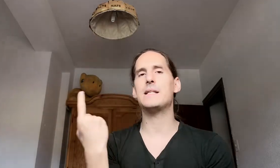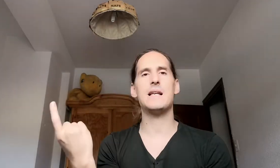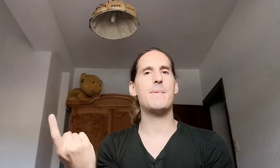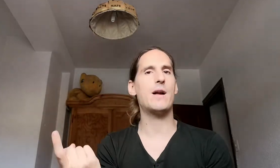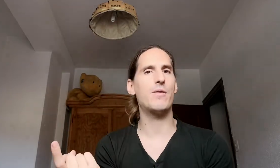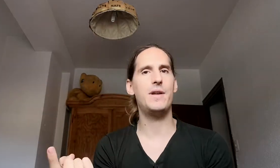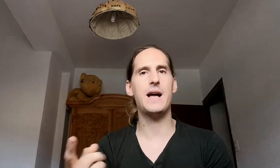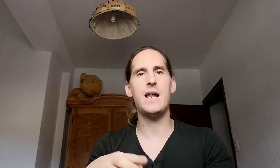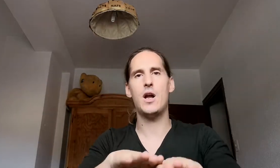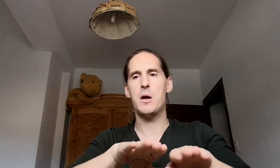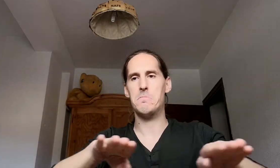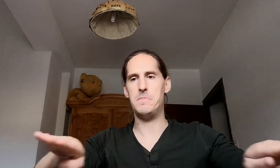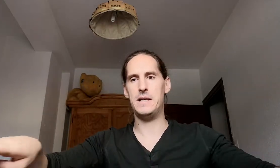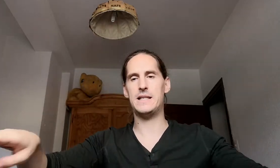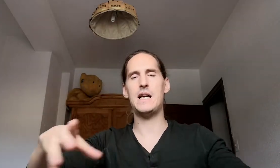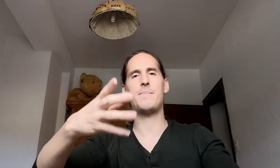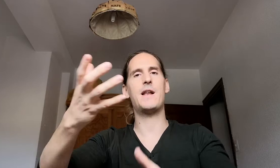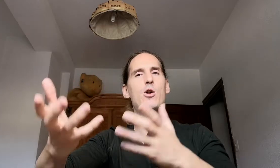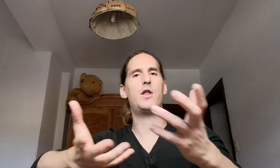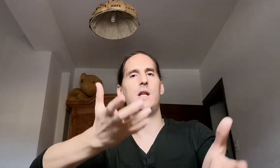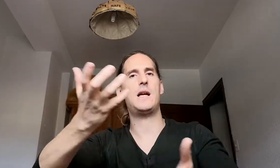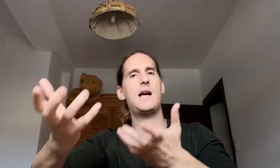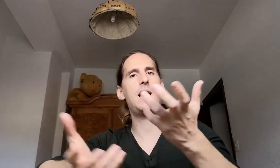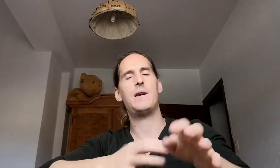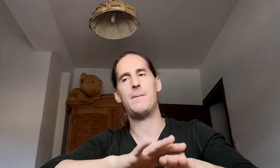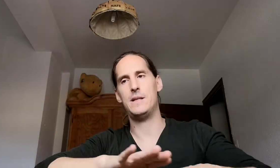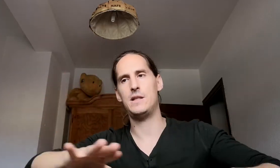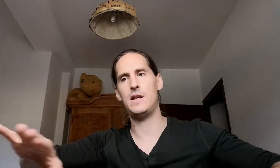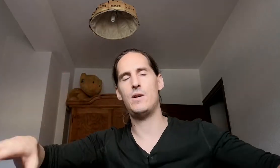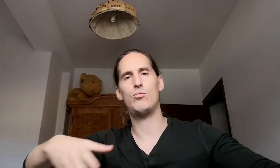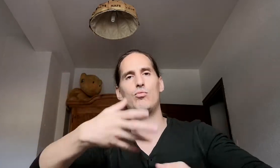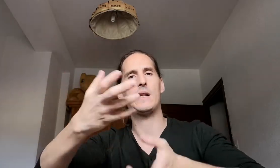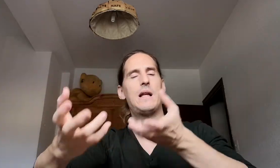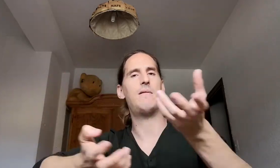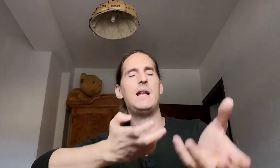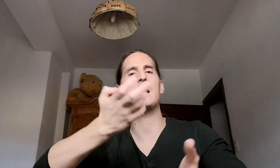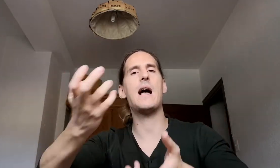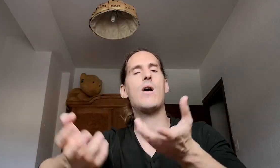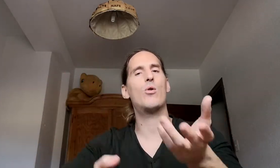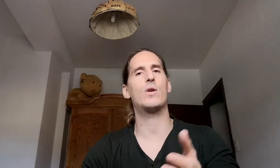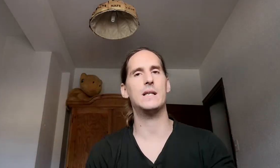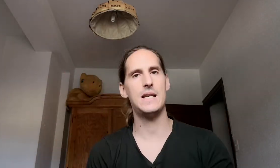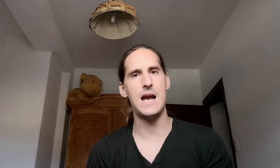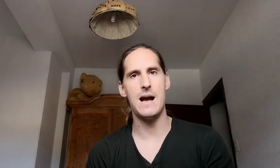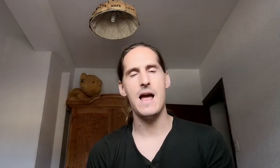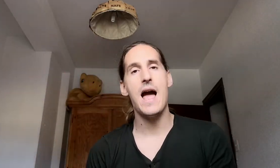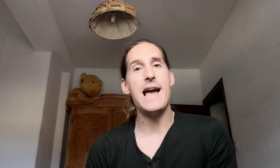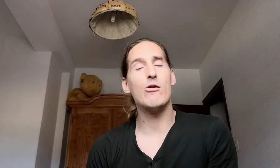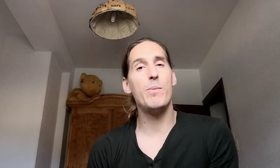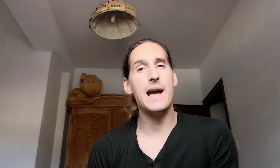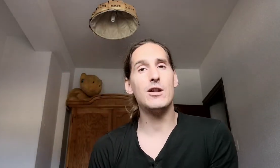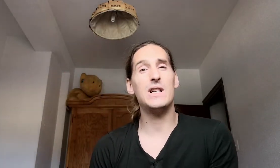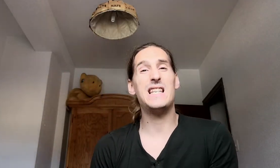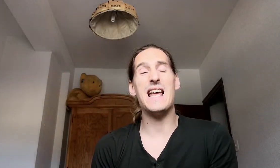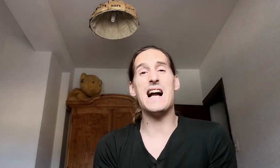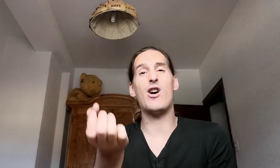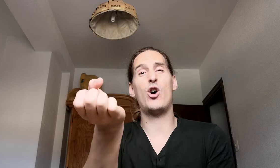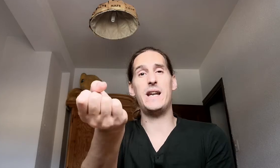mesa para cocinar. Mesa para cocinar, una mesa de una tablita o lo que sea. Hay cubiertos, hay